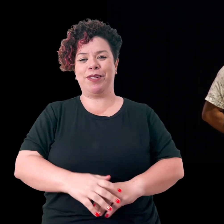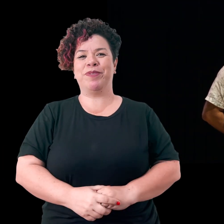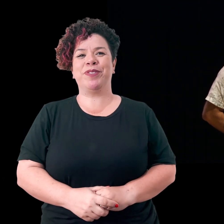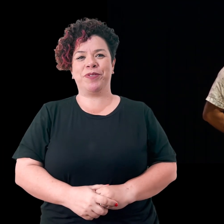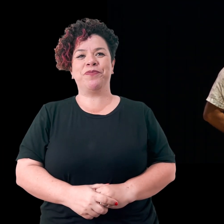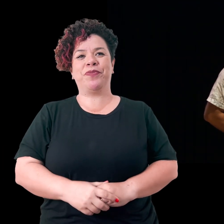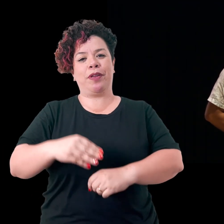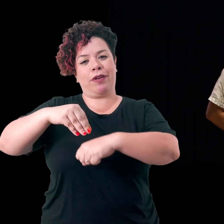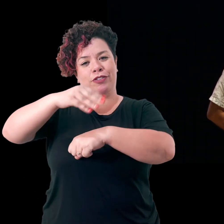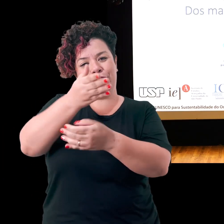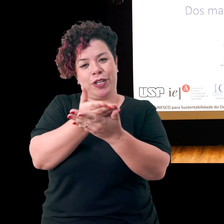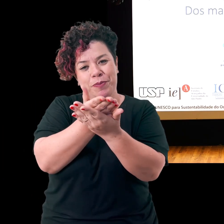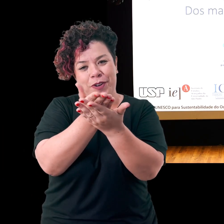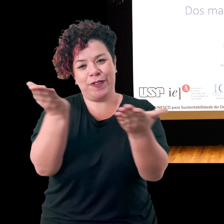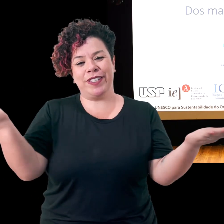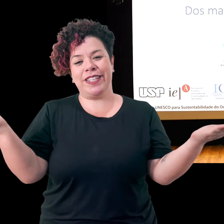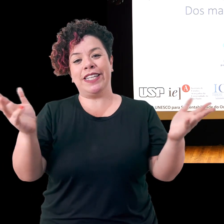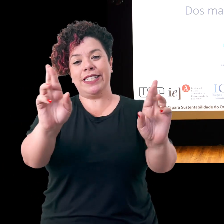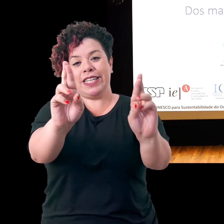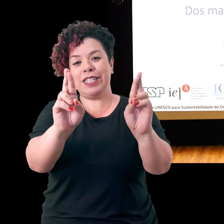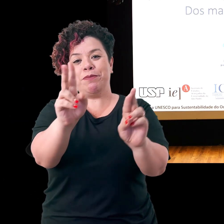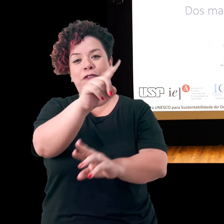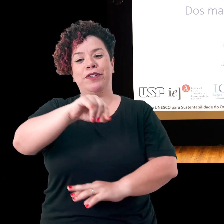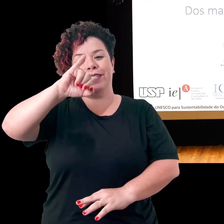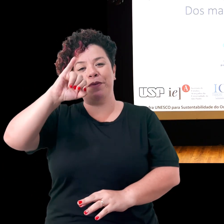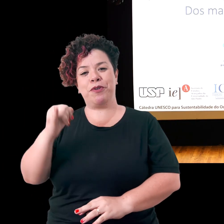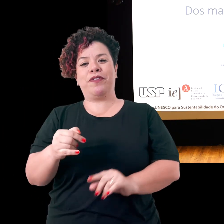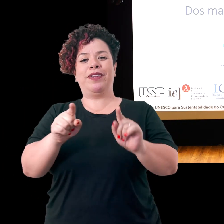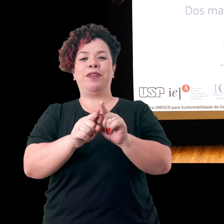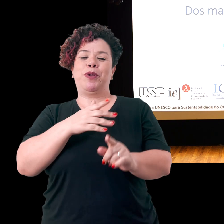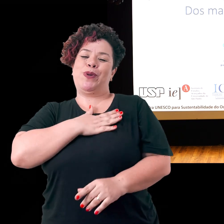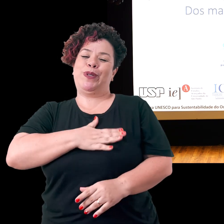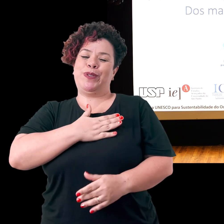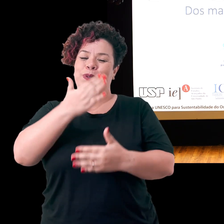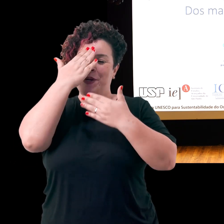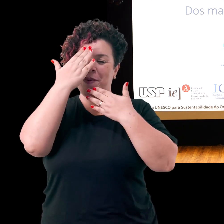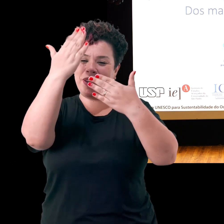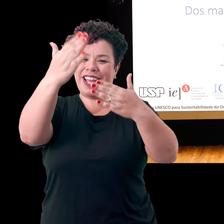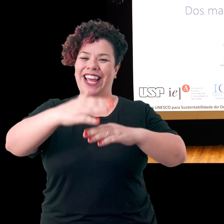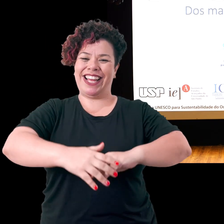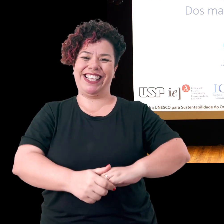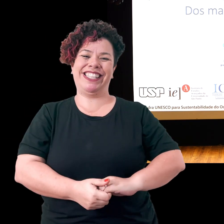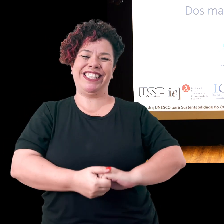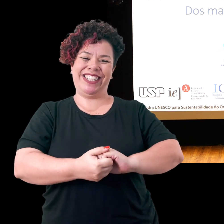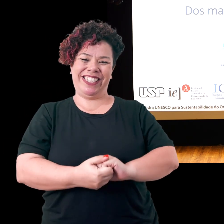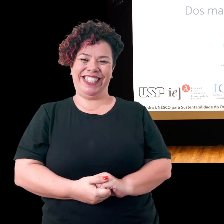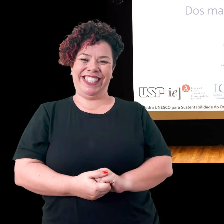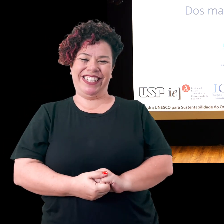isso. Essa é a mensagem que eu queria trazer para vocês, espero que tenha sido apropriada e que vocês tenham gostado. Obrigado.